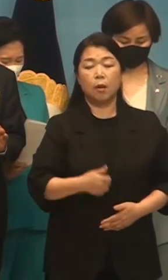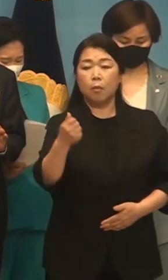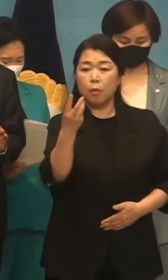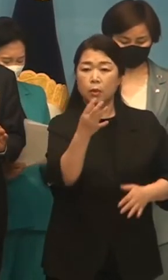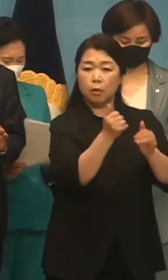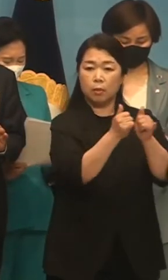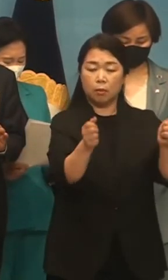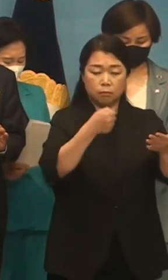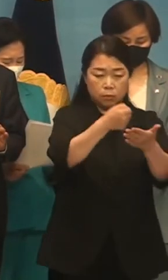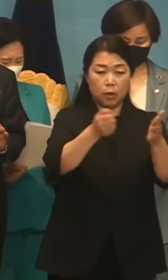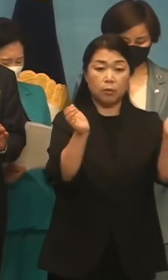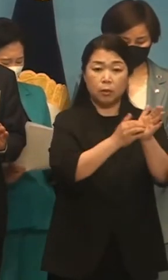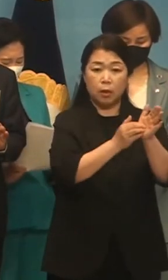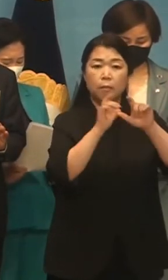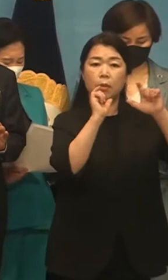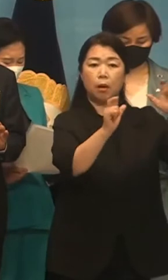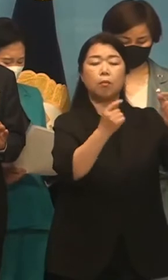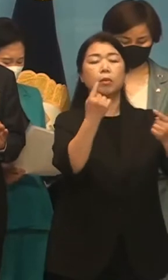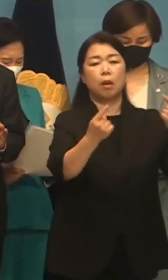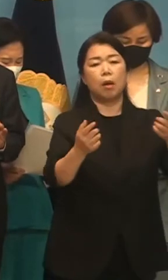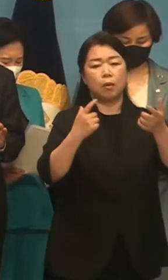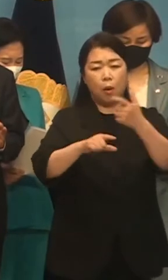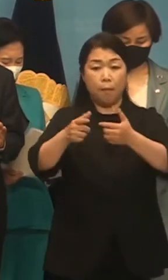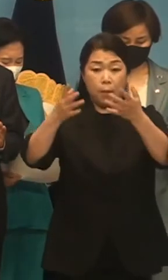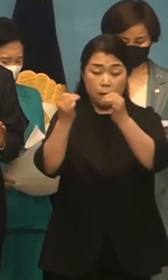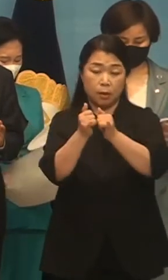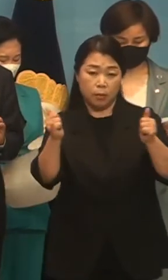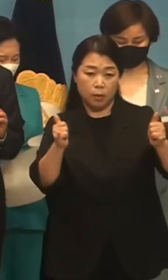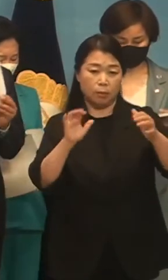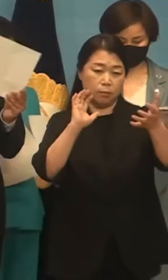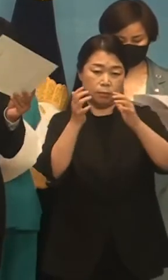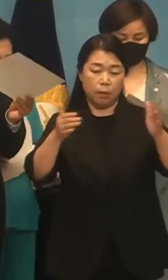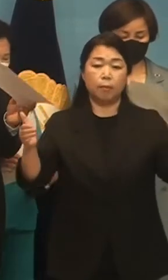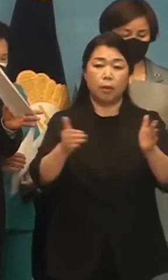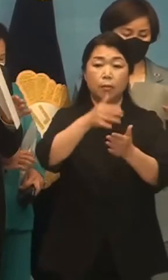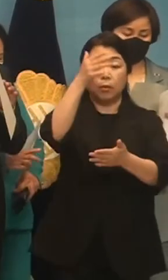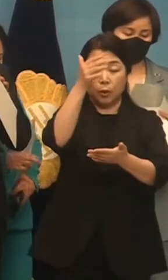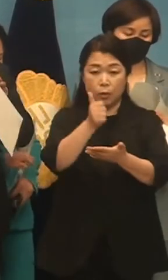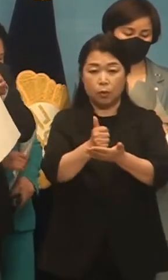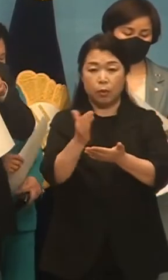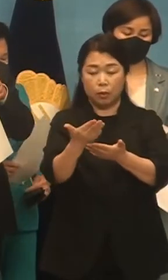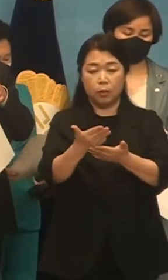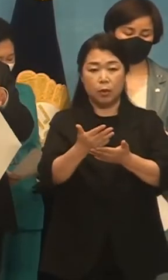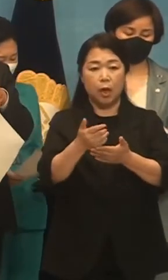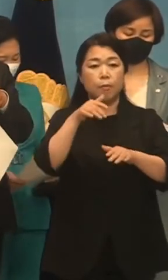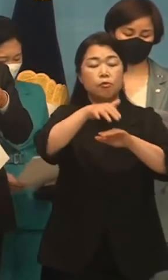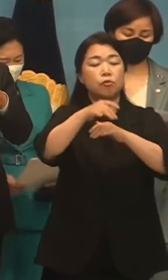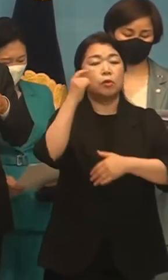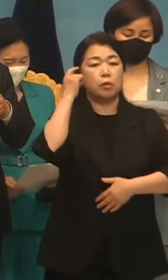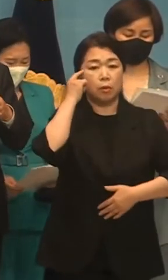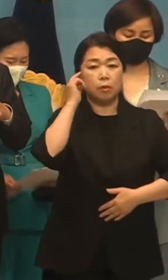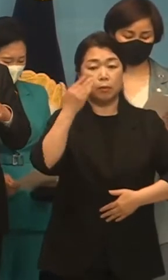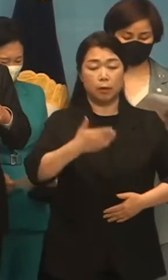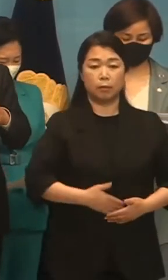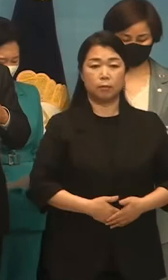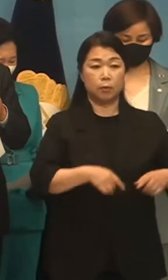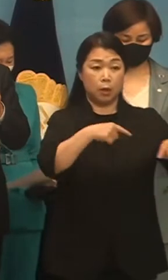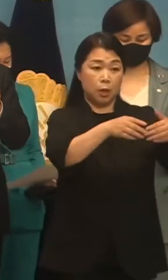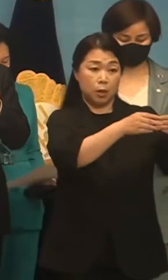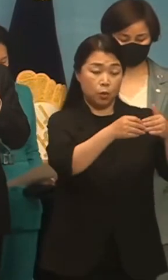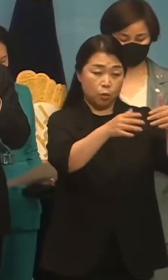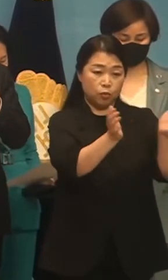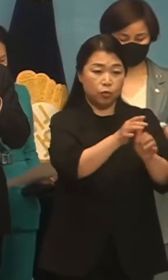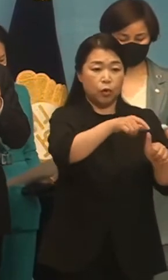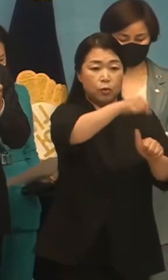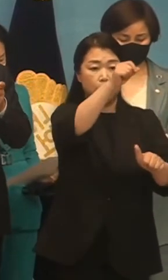몇몇이 의사결정하는 것보다 보다 많은 사람들이 의사결정하는 것이 민주주의 정신입니다. 당의